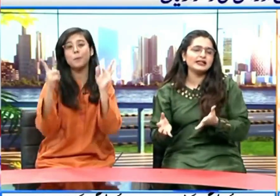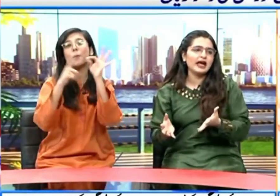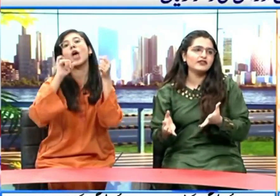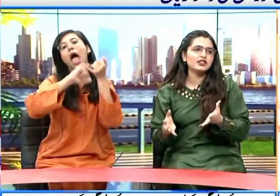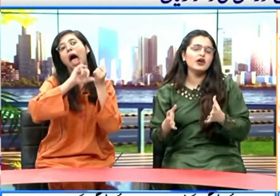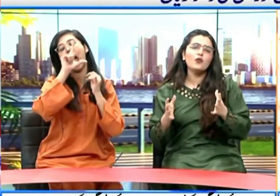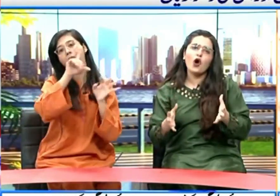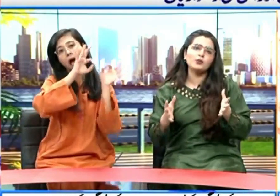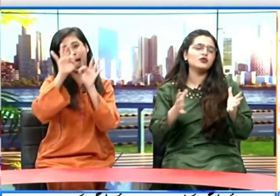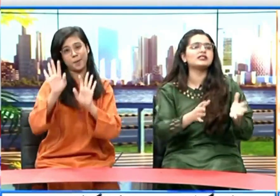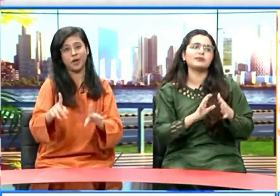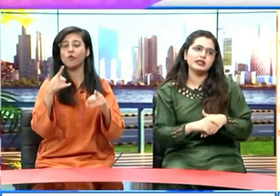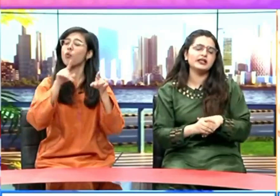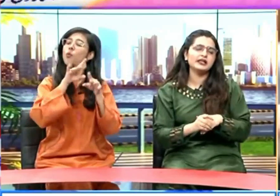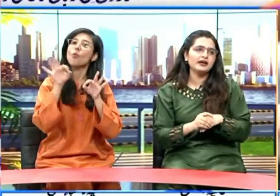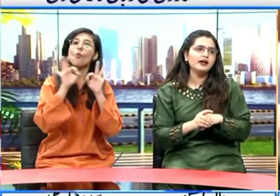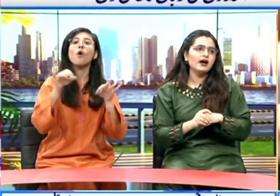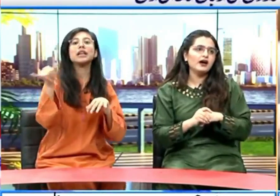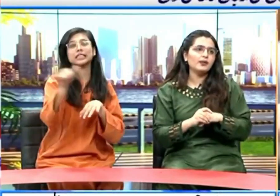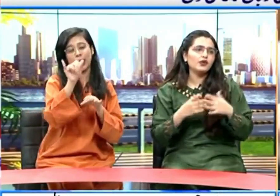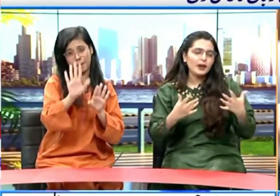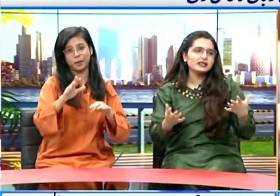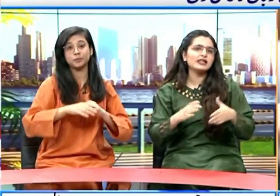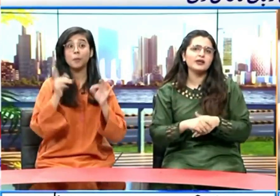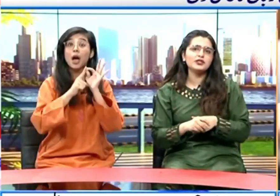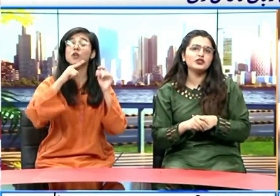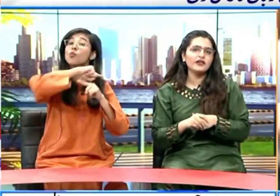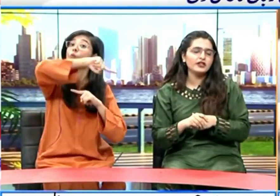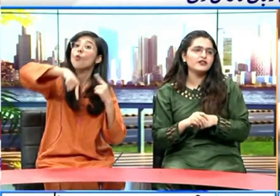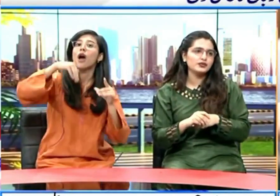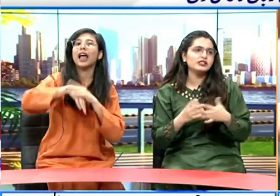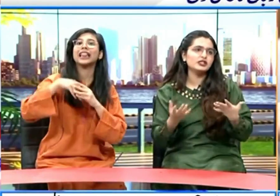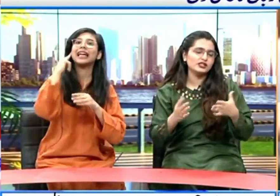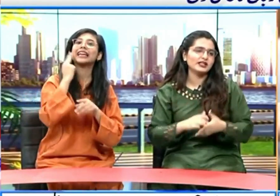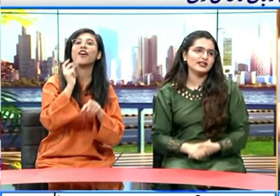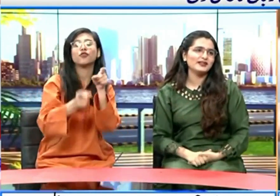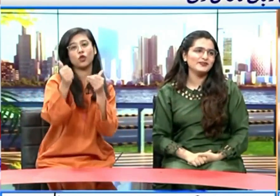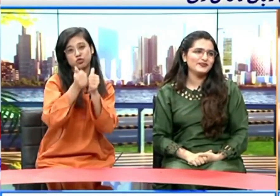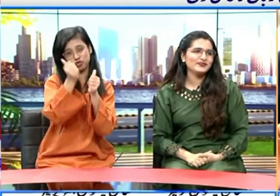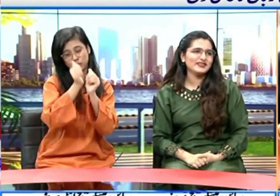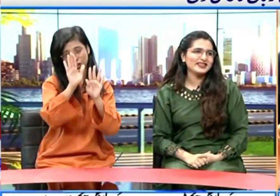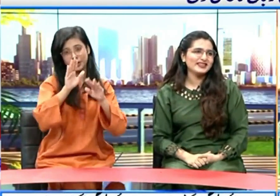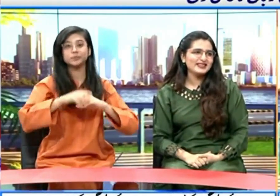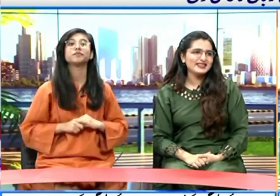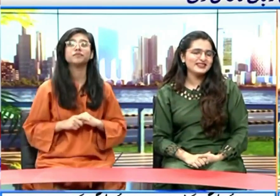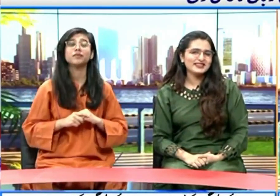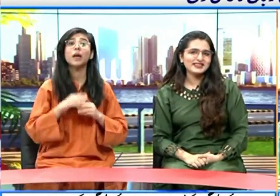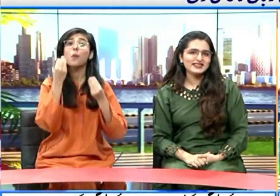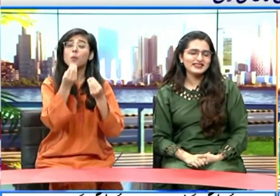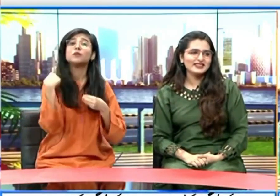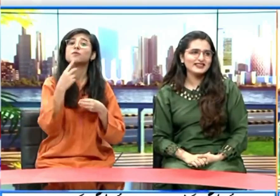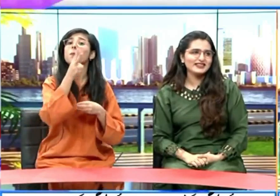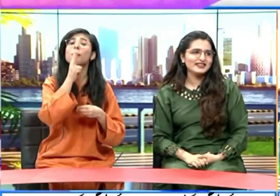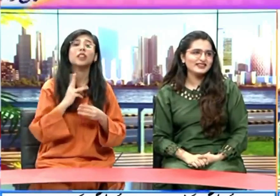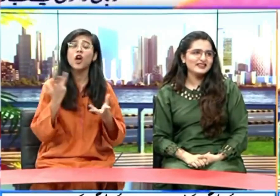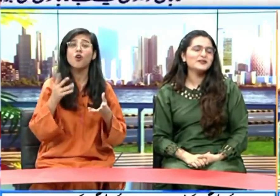سائن لینگویج ہے وہ آلموسٹ سملر ہی ہے پورے پاکستان میں جو ڈیف انڈیویجولز یوز کرتے ہیں. اوکے, تو مجھے یہ ذرا بتائیے گا